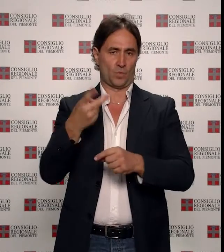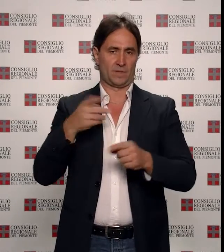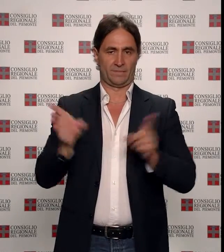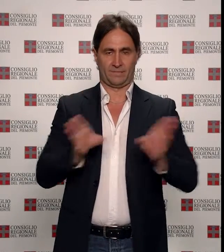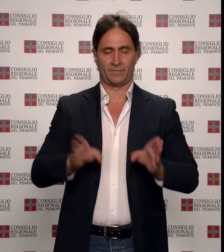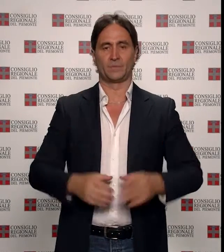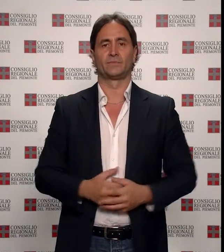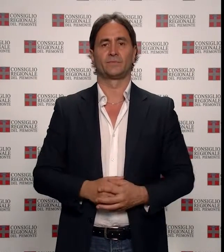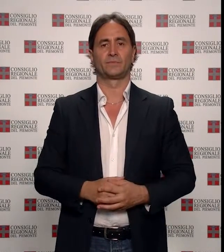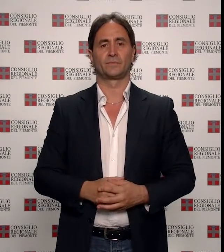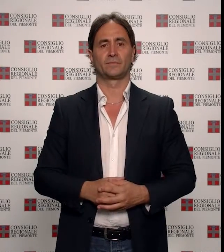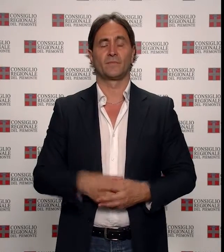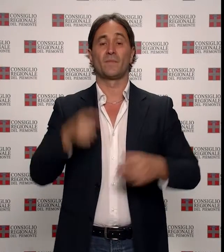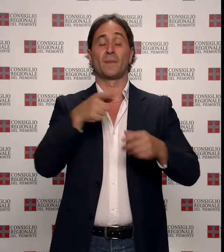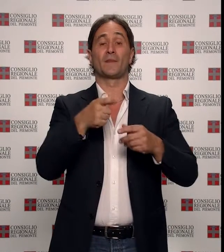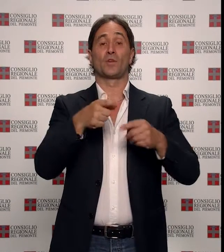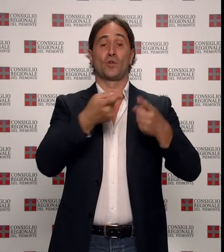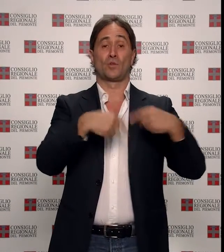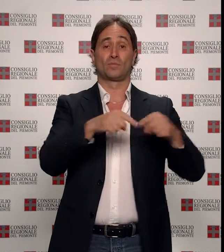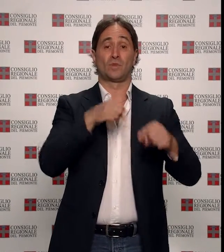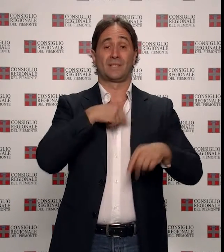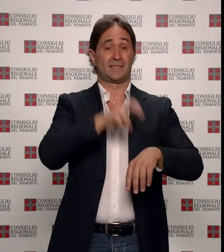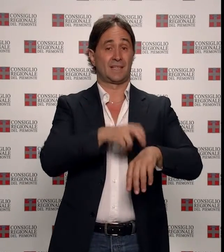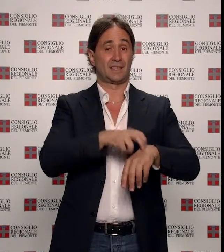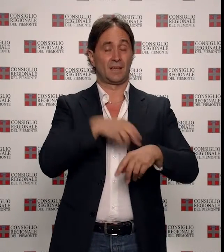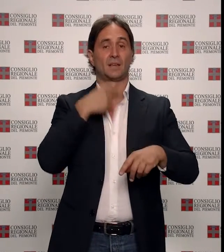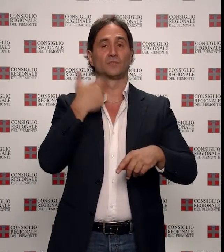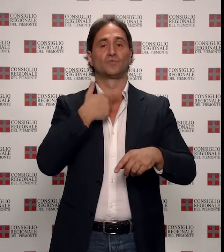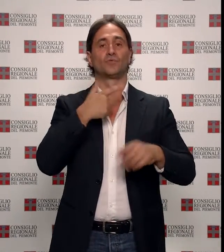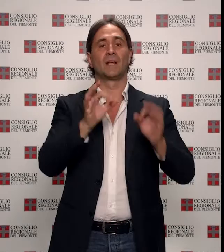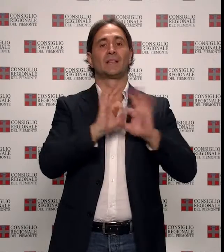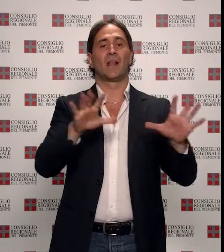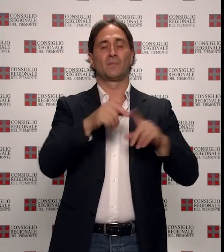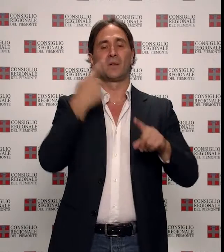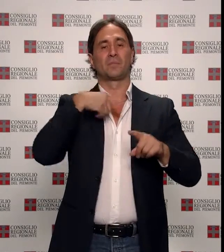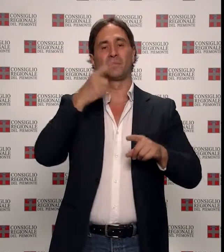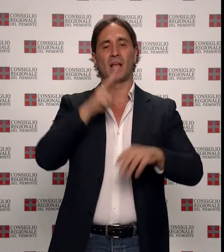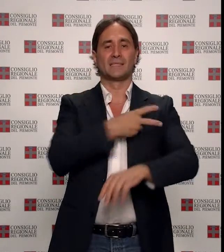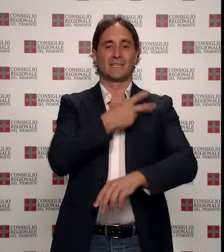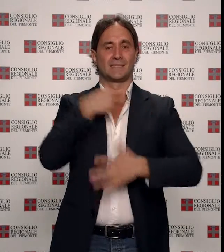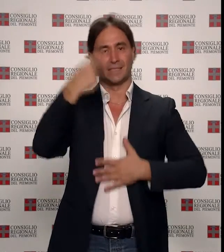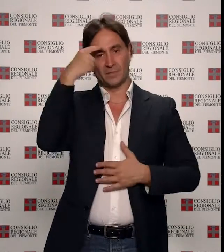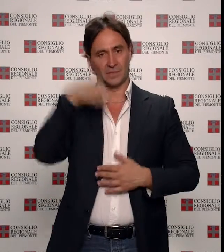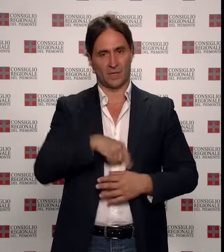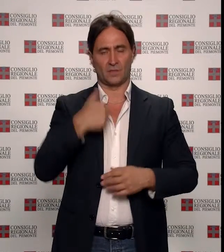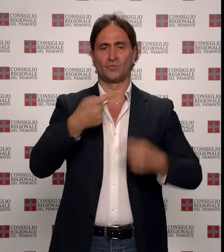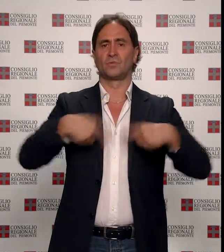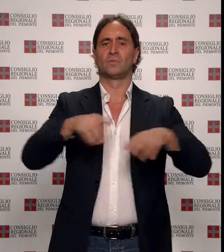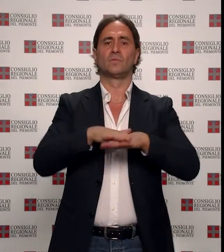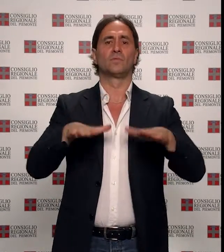La Commissione Sanità è tornata sulla delibera di revisione dell'assistenza psichiatrica e sul tavolo di confronto recentemente convocato